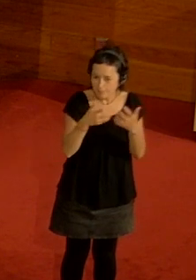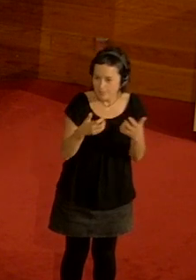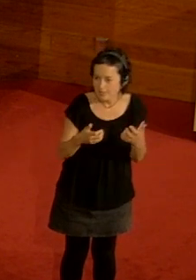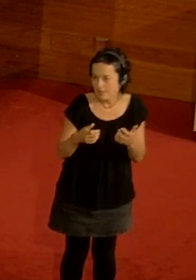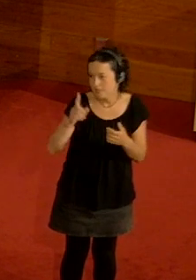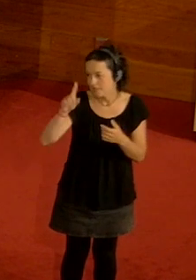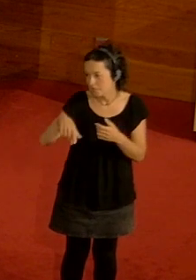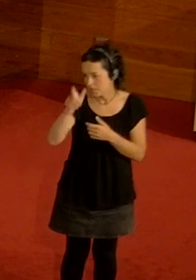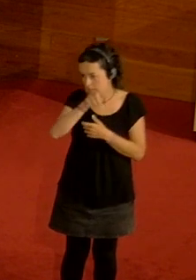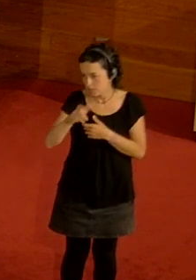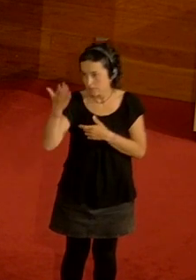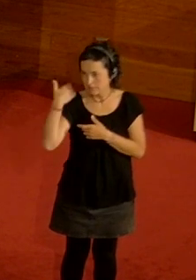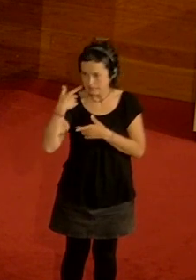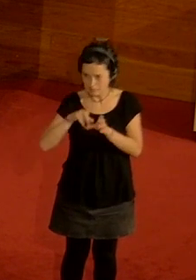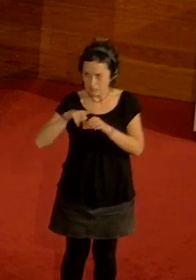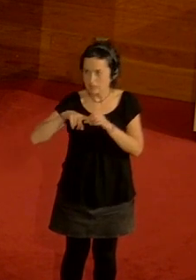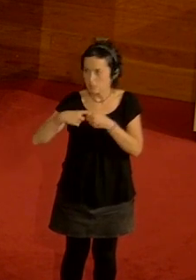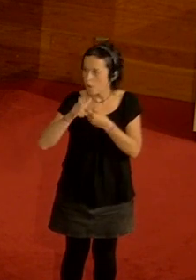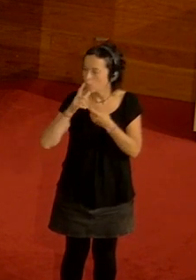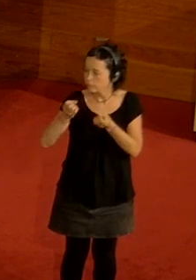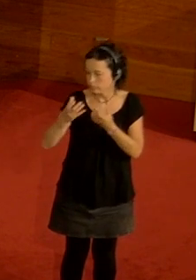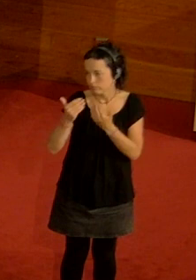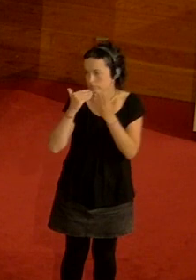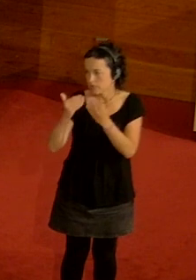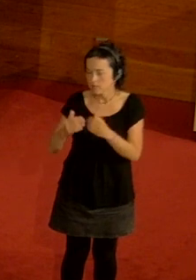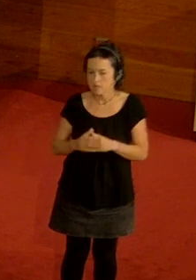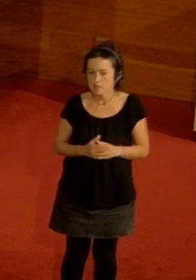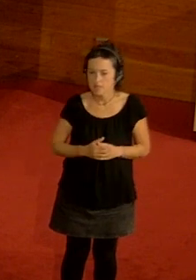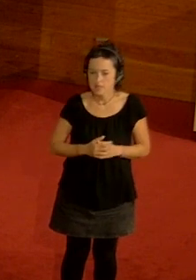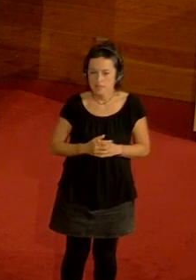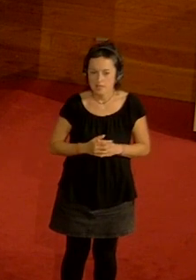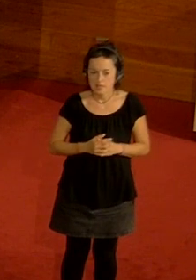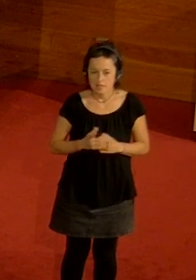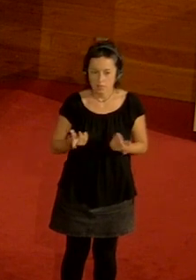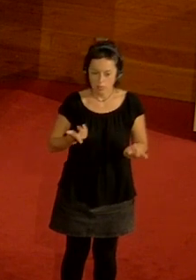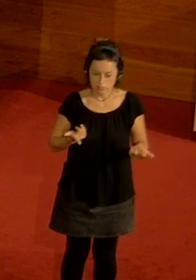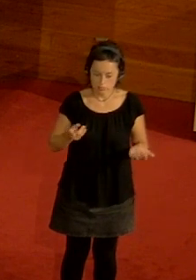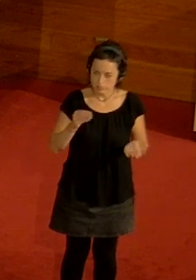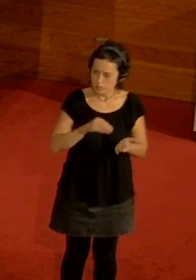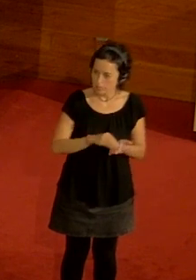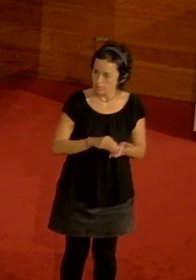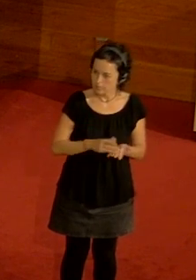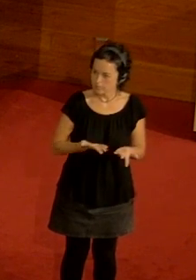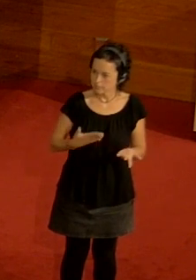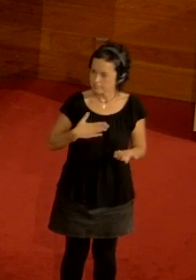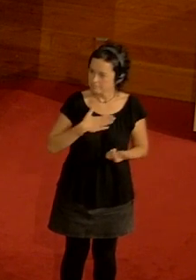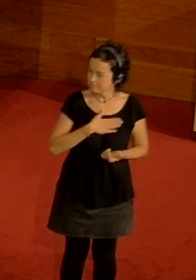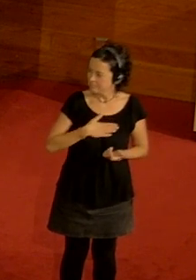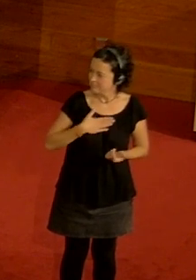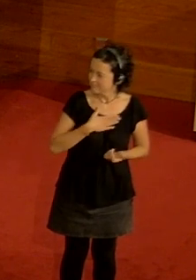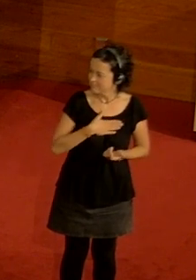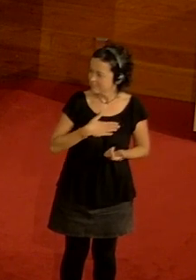que que habéis participado antes por los comentarios y Y qué gusto que que además eh que